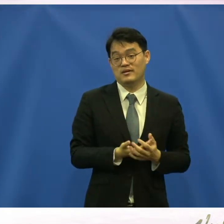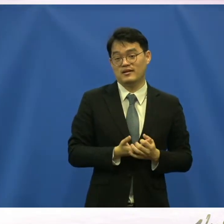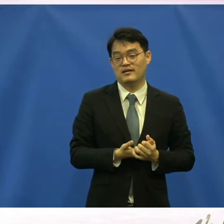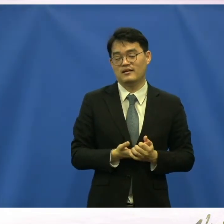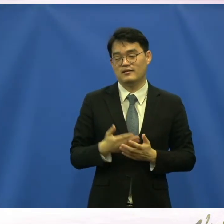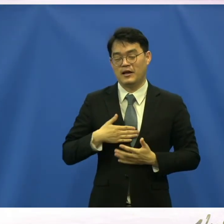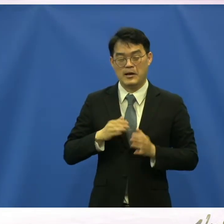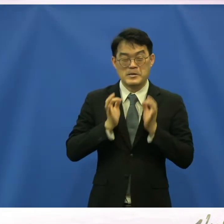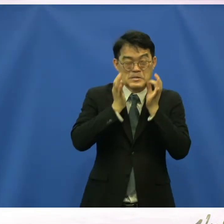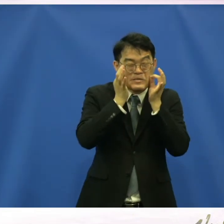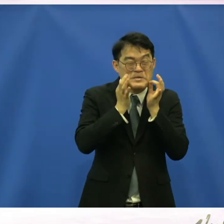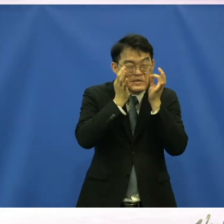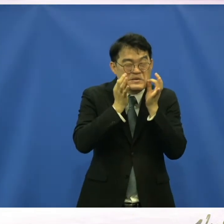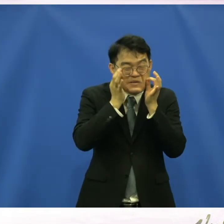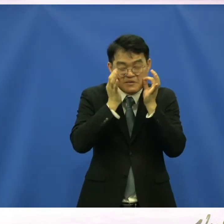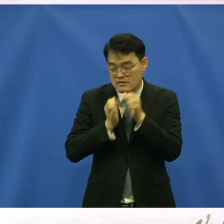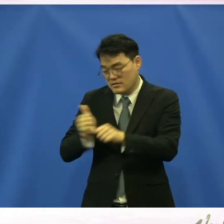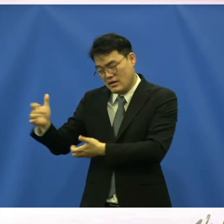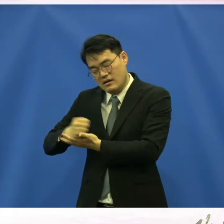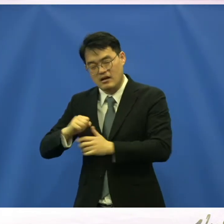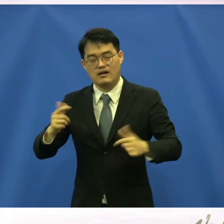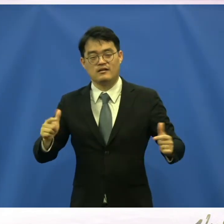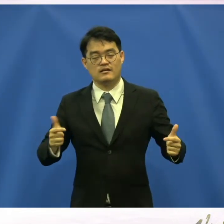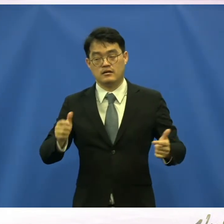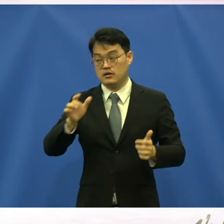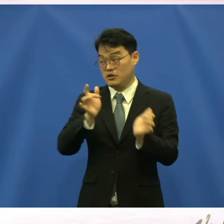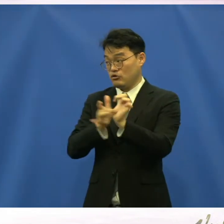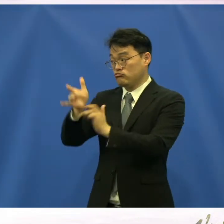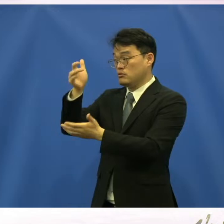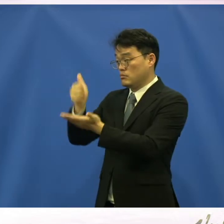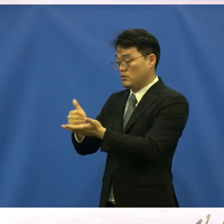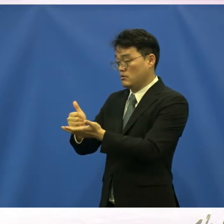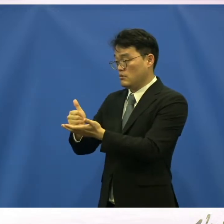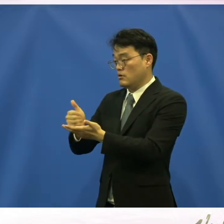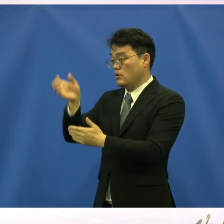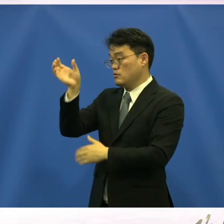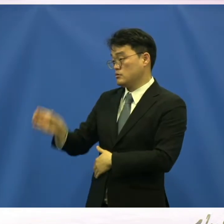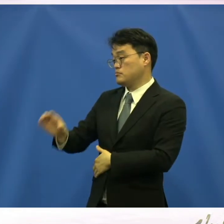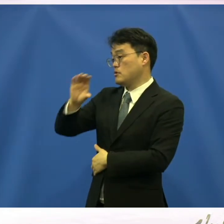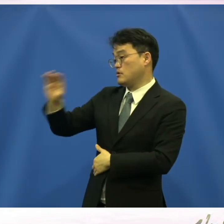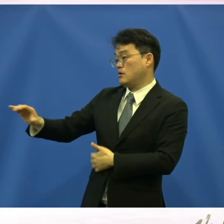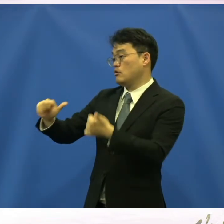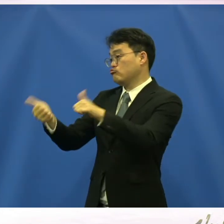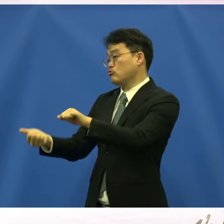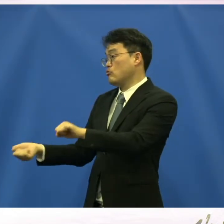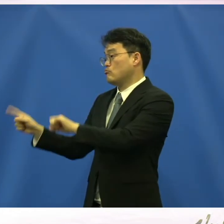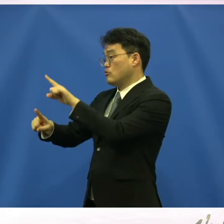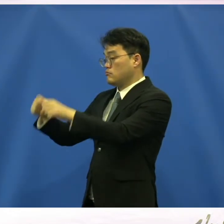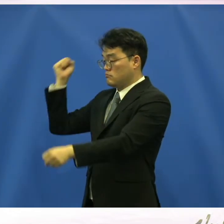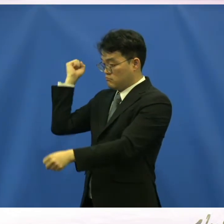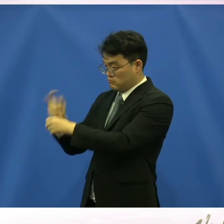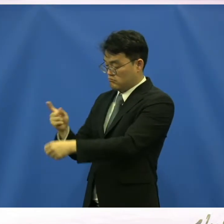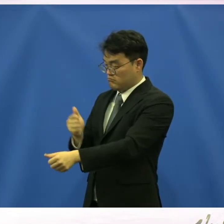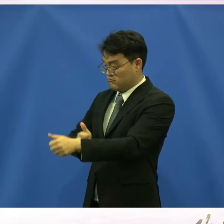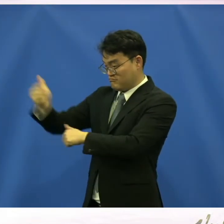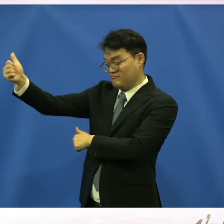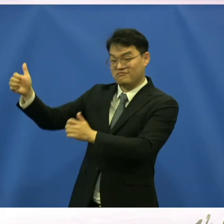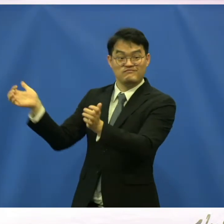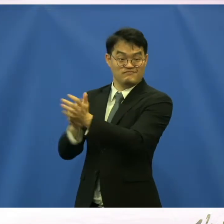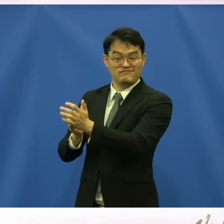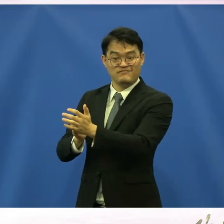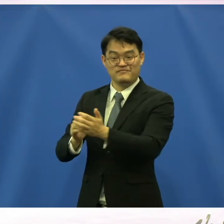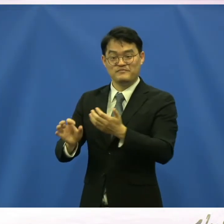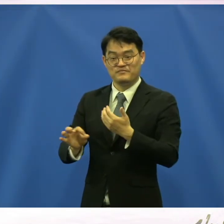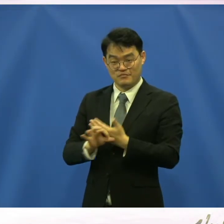그리스도의 십자가와 부활로 주어진 승리. 그 승리는 이미 2000년 전에 결정된 사실이요.